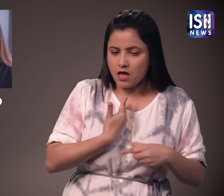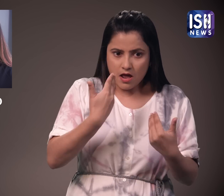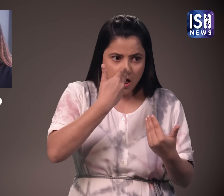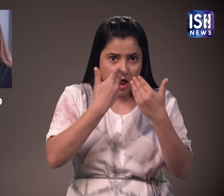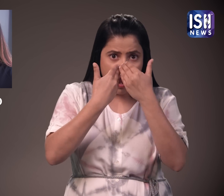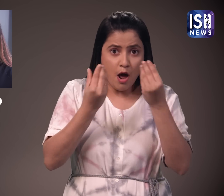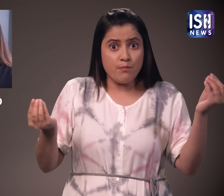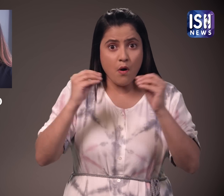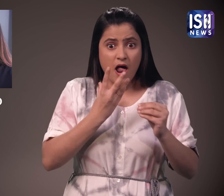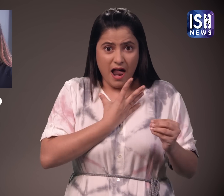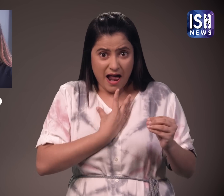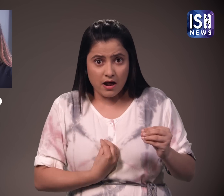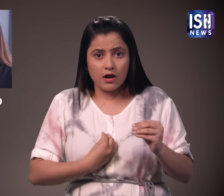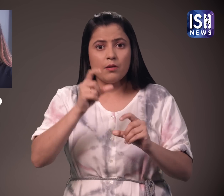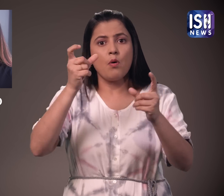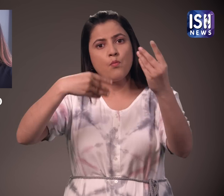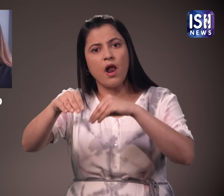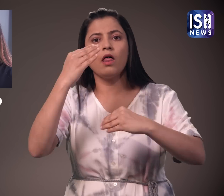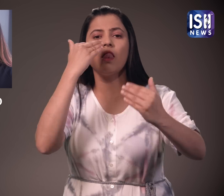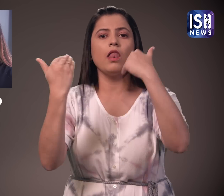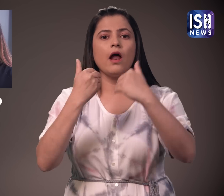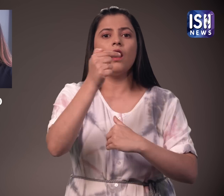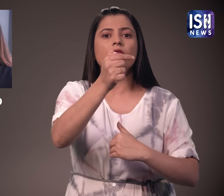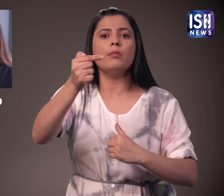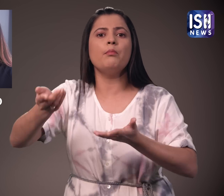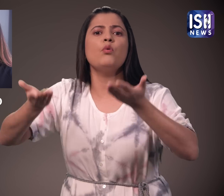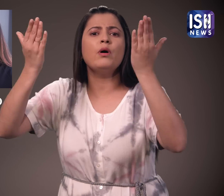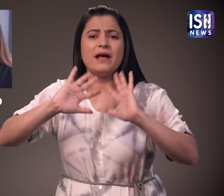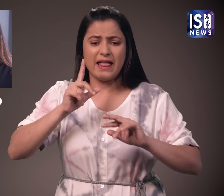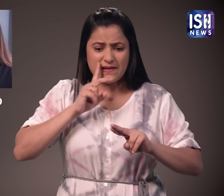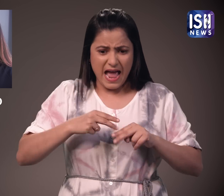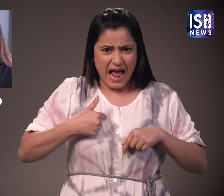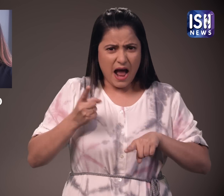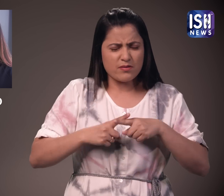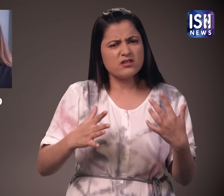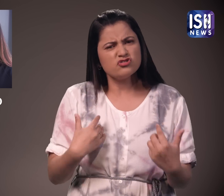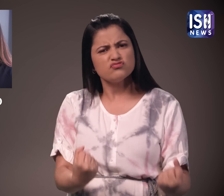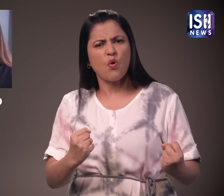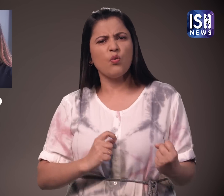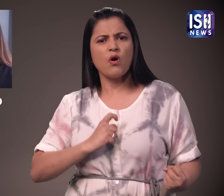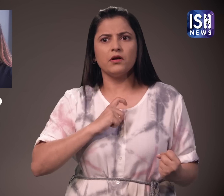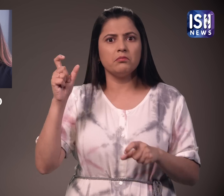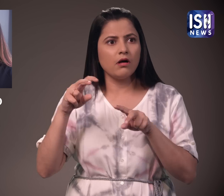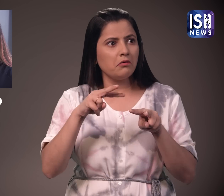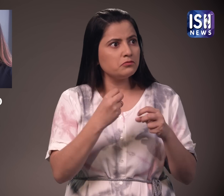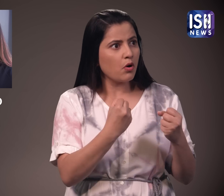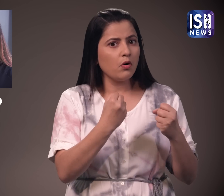लोग आपका उपहास करेंगे और आप पर अत्याचार करेंगे अगर आप आत्मविश्वास से भरे रहेंगे